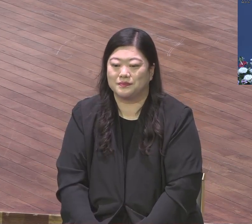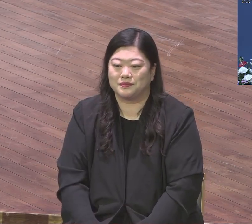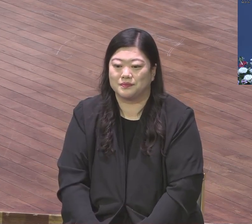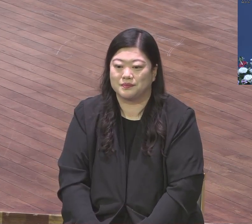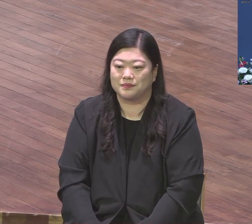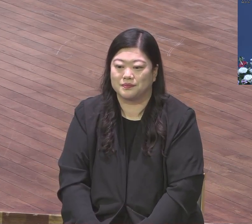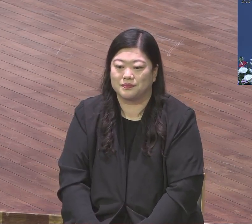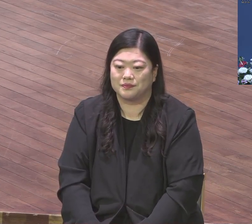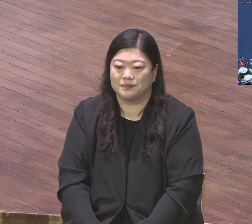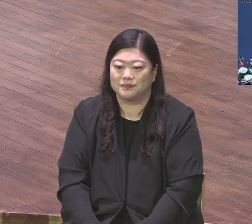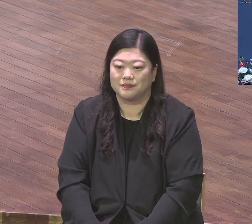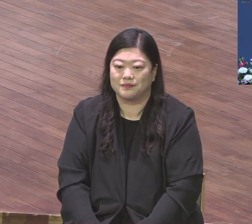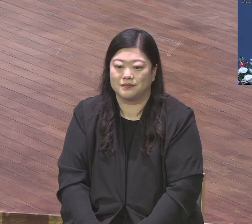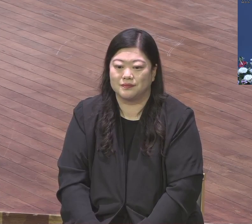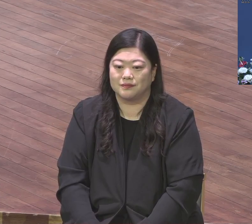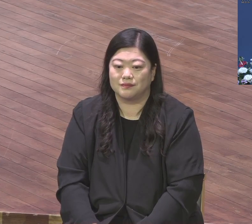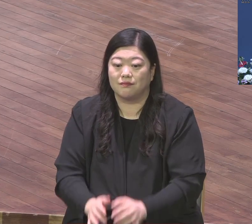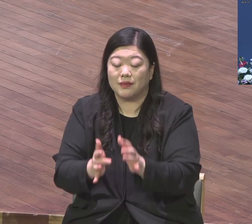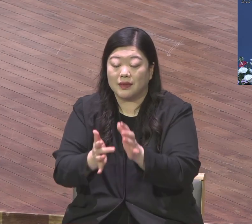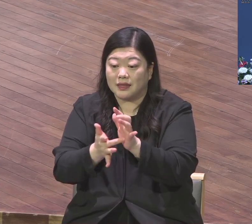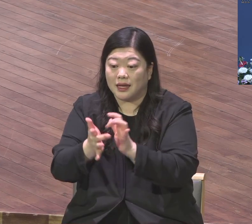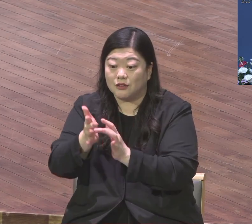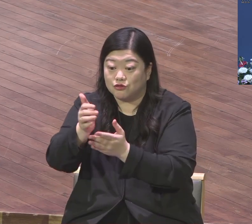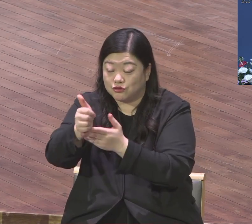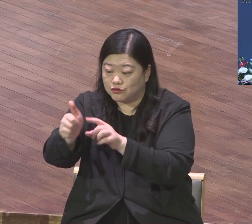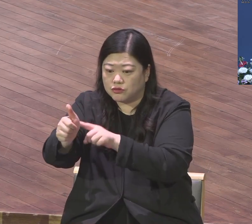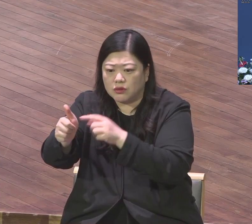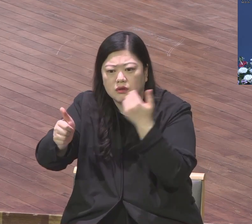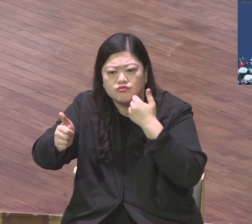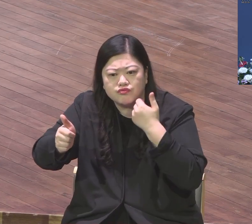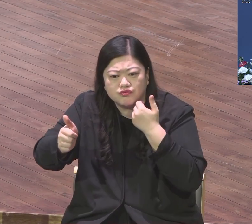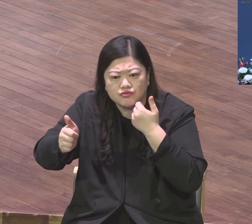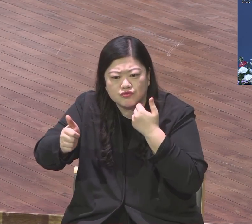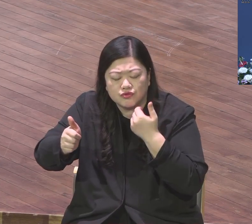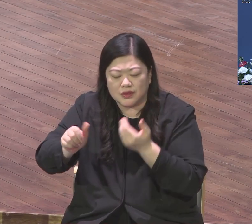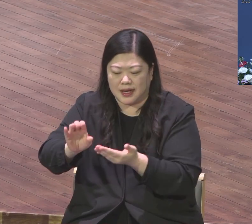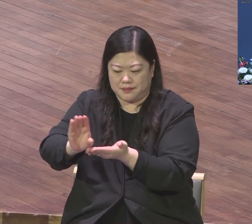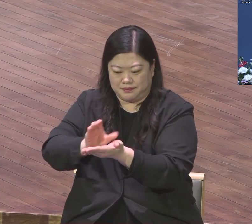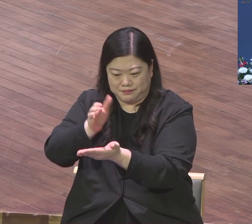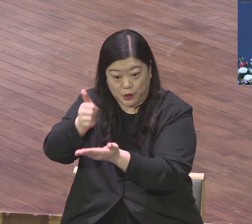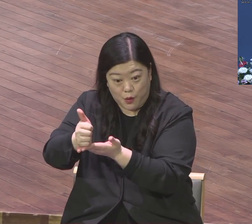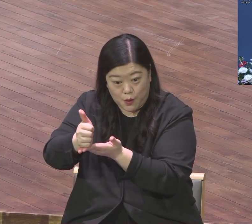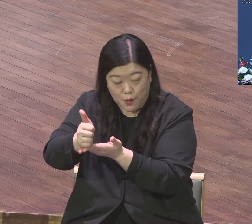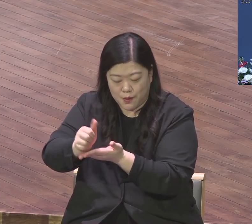예수님을 메시아로, 그리스도로, 그야말로 창조주